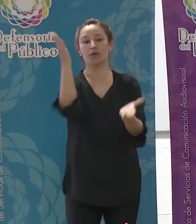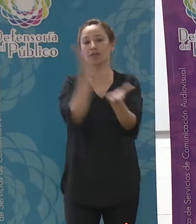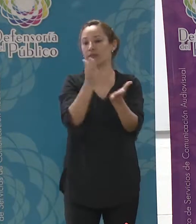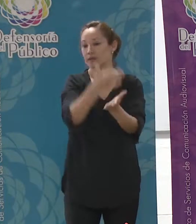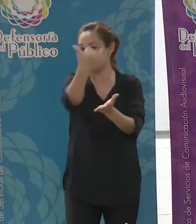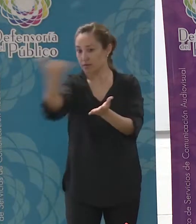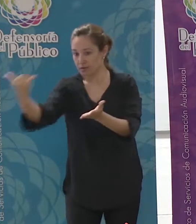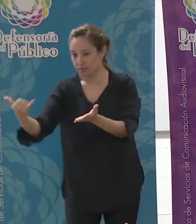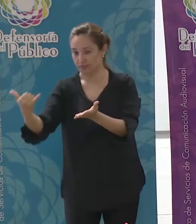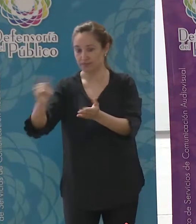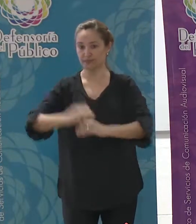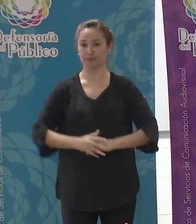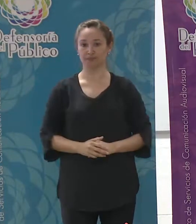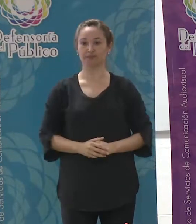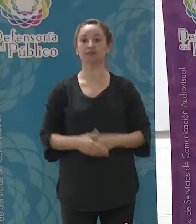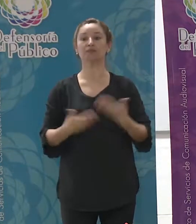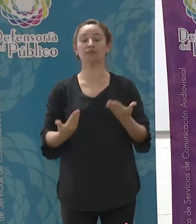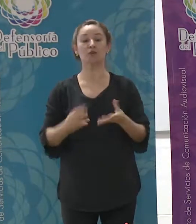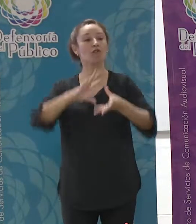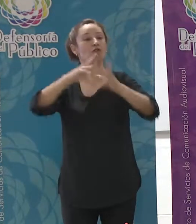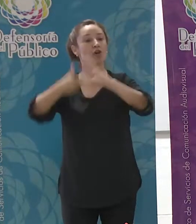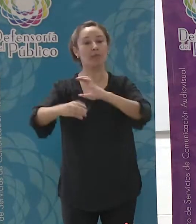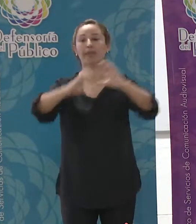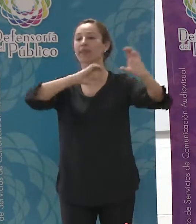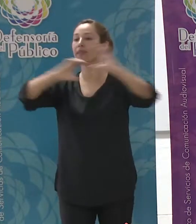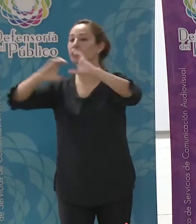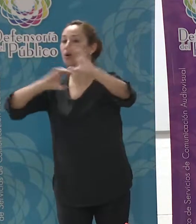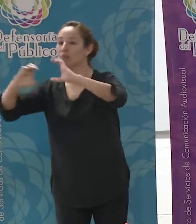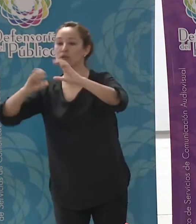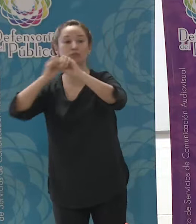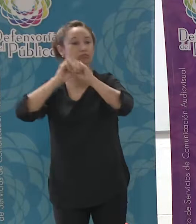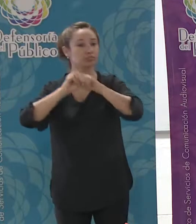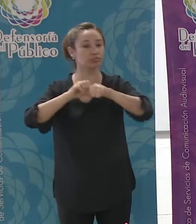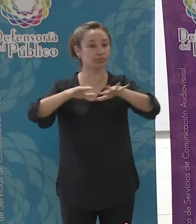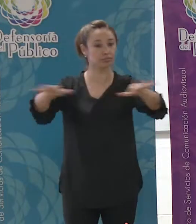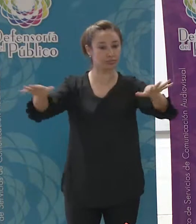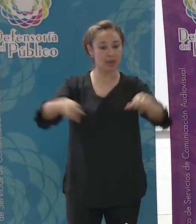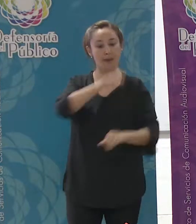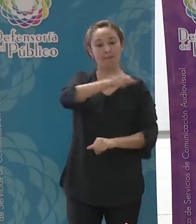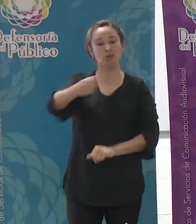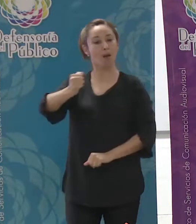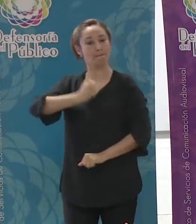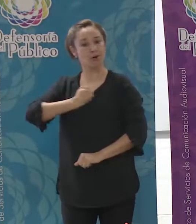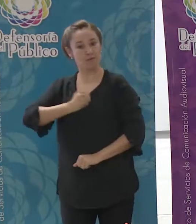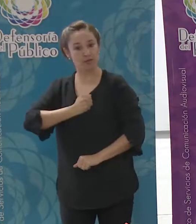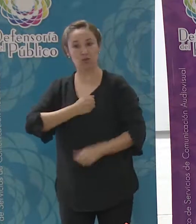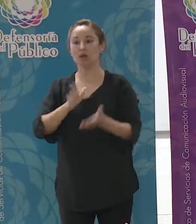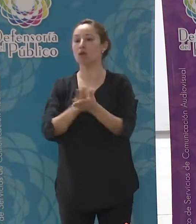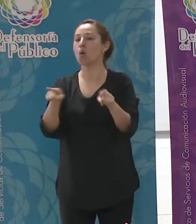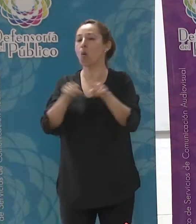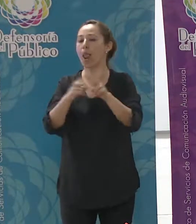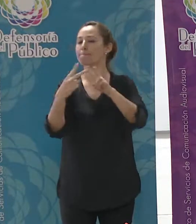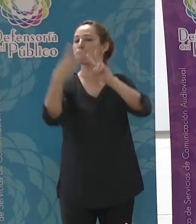irrenunciable. Son herramientas de extensión universitaria con la capacidad de tender puentes entre la